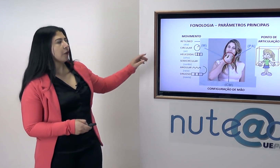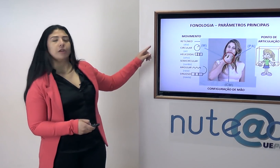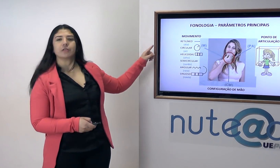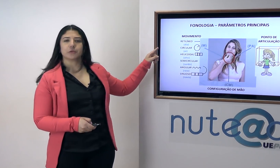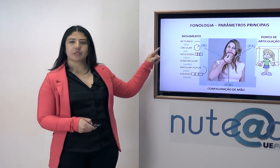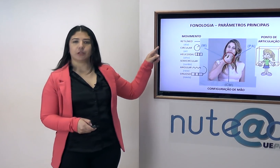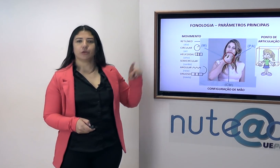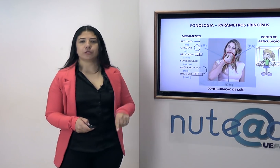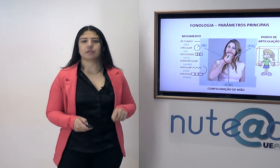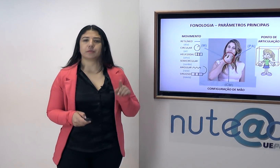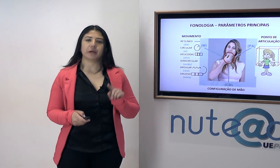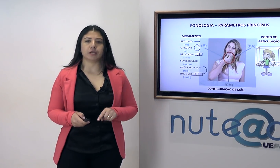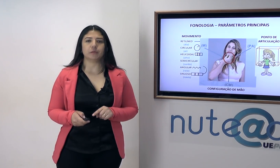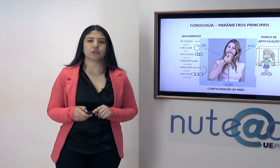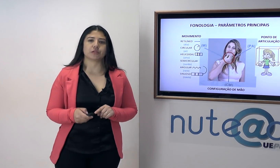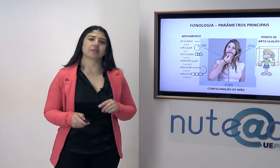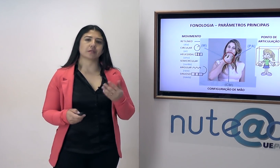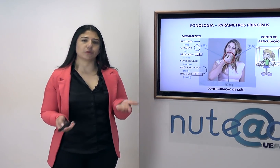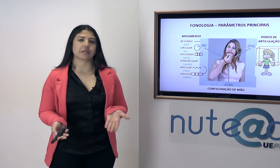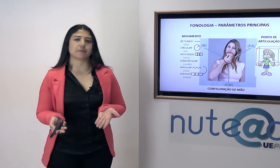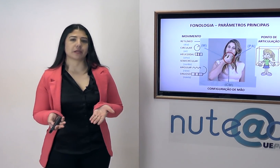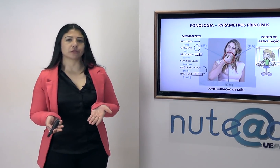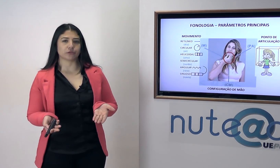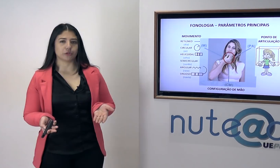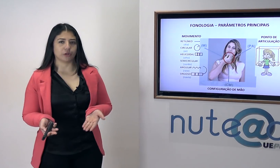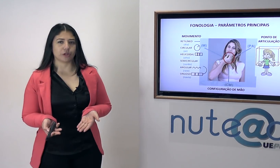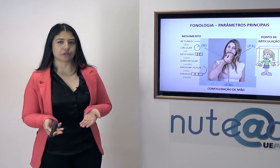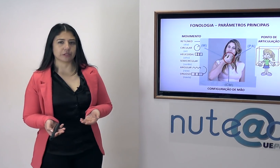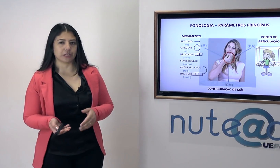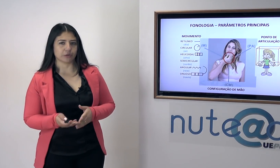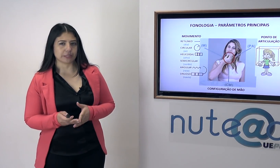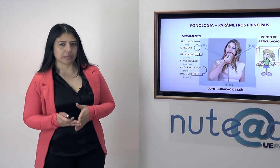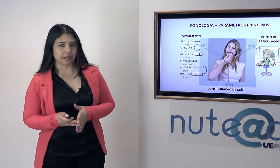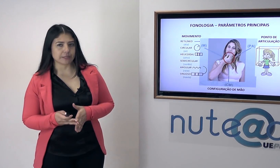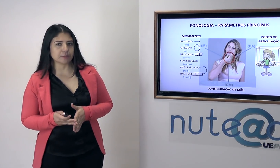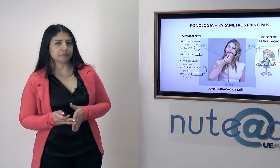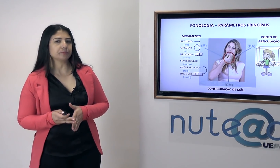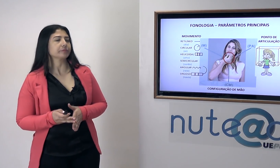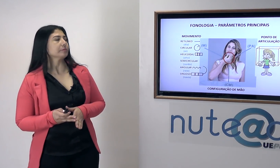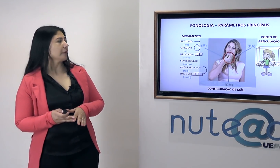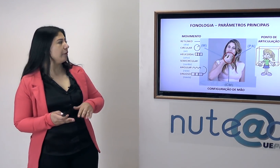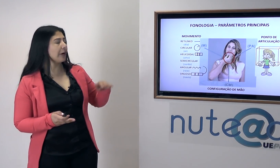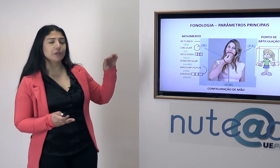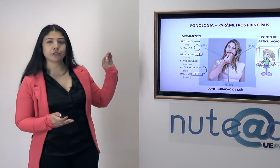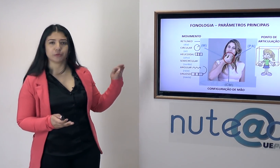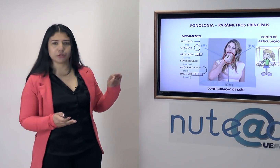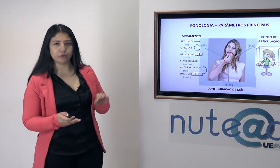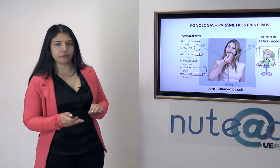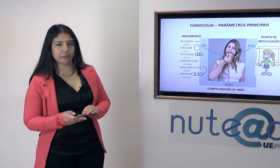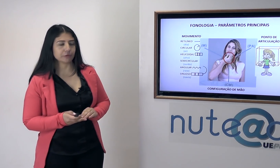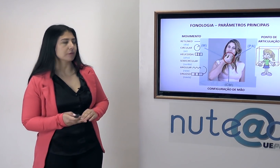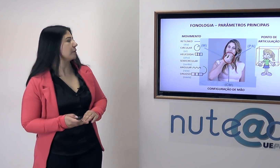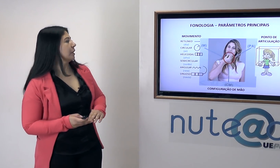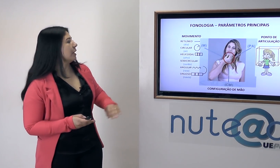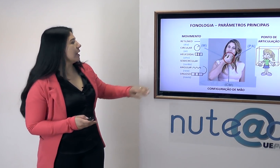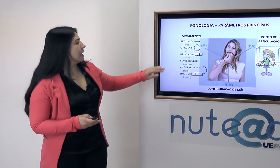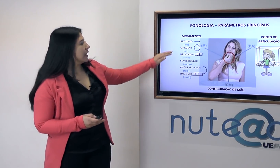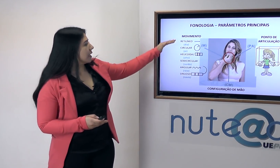nós vamos ter nos parâmetros, que são os aspectos fonológicos da língua de sinais, vários tipos de movimentos.